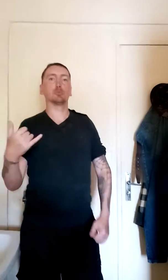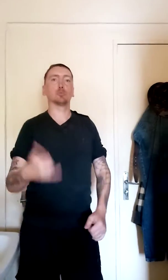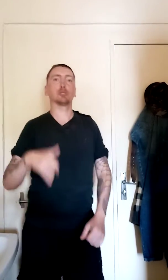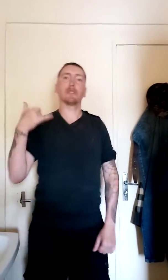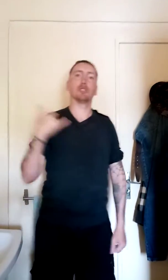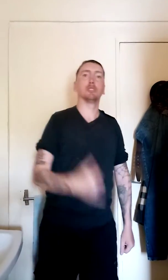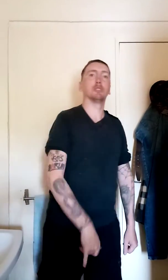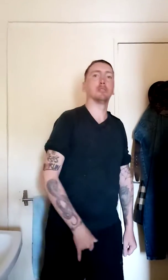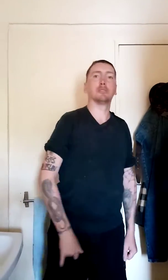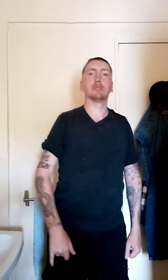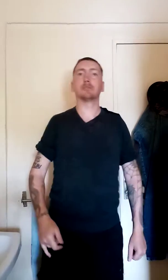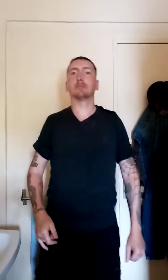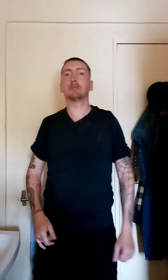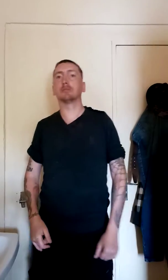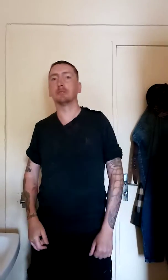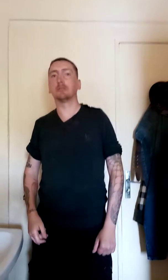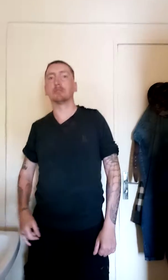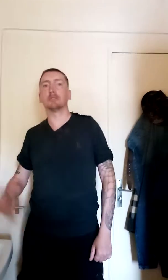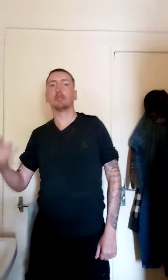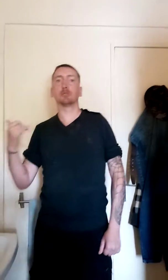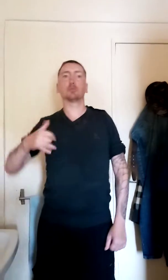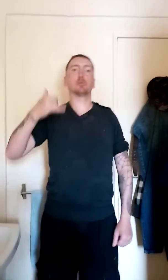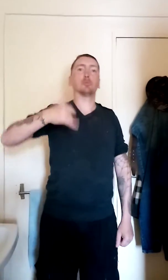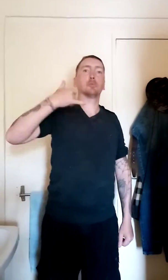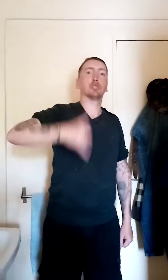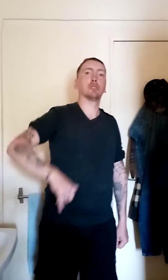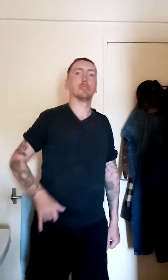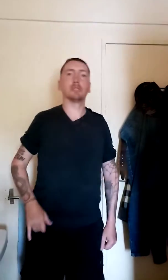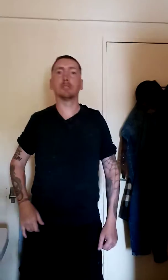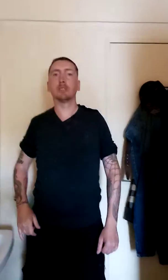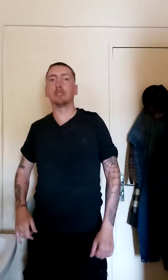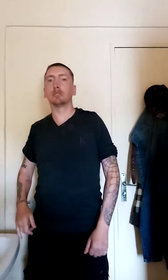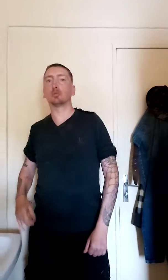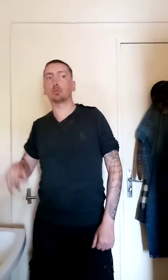savez. Comme une sérénade. J'ai tout compris.